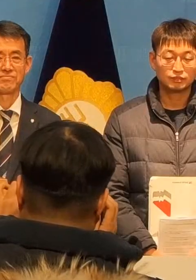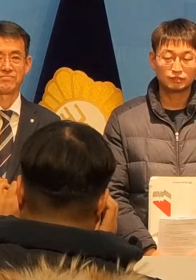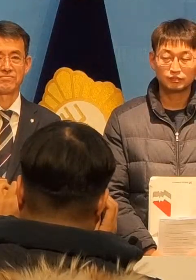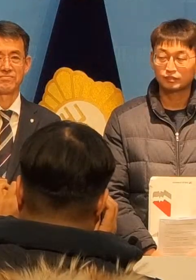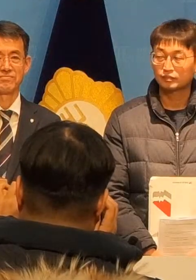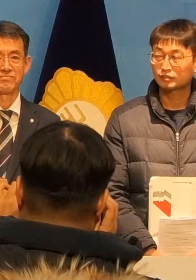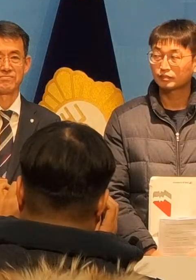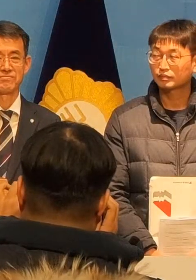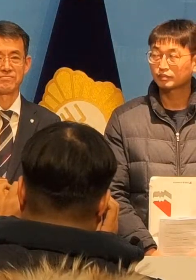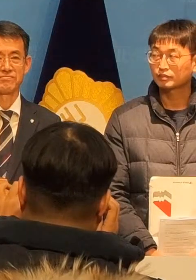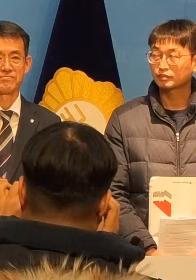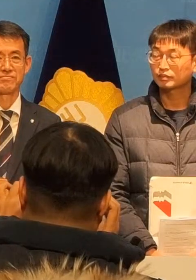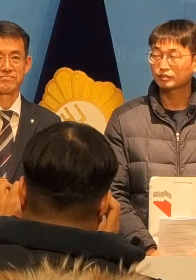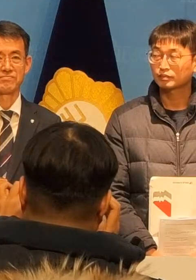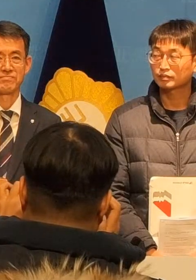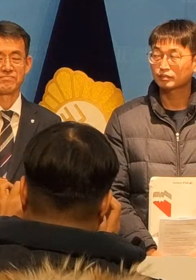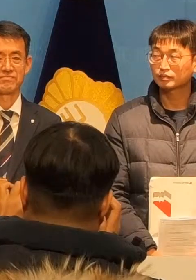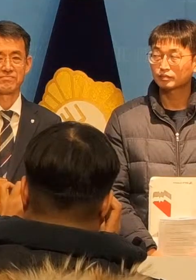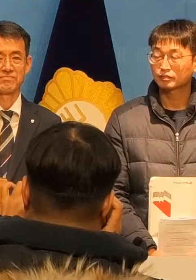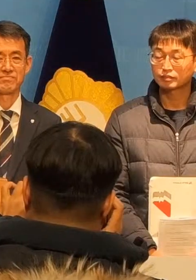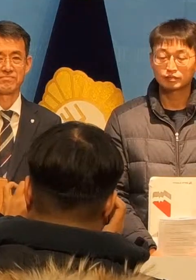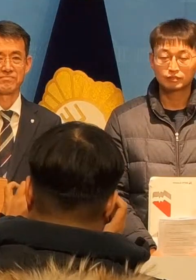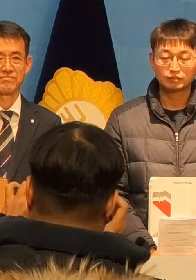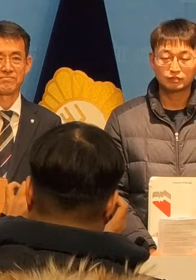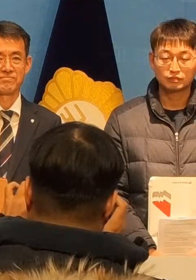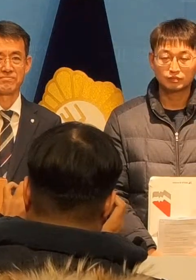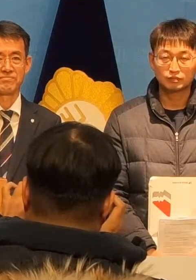지원이다. 이재명 대통령의